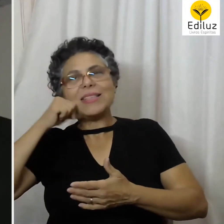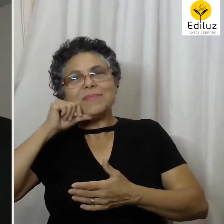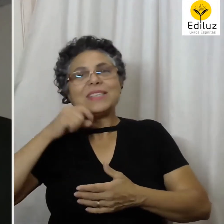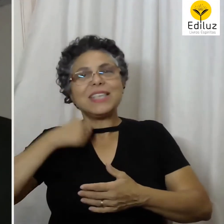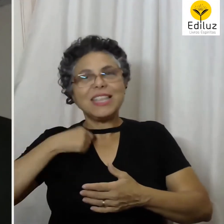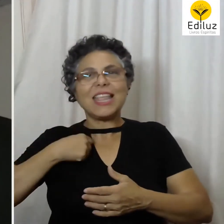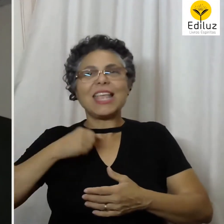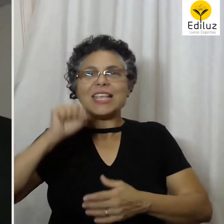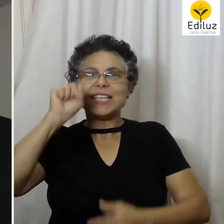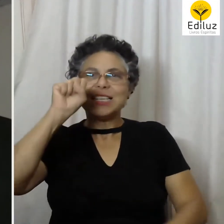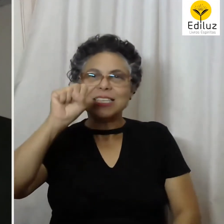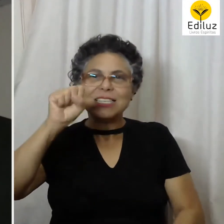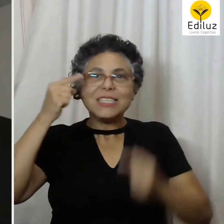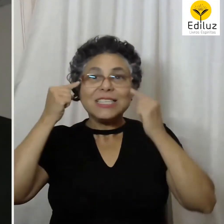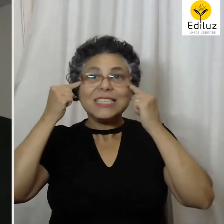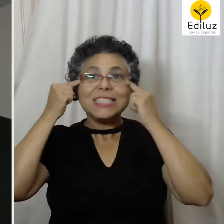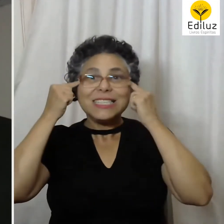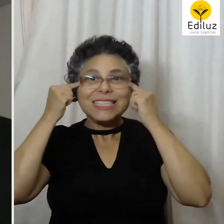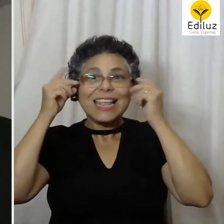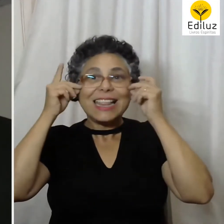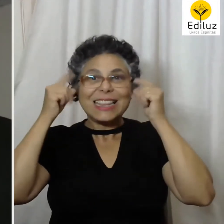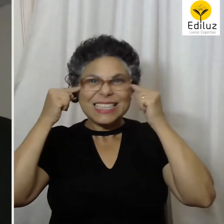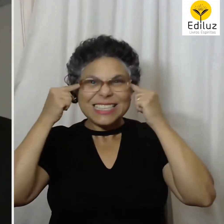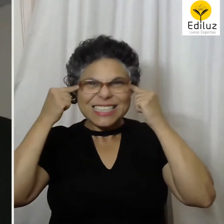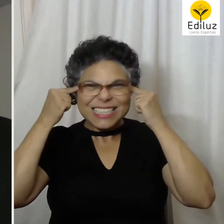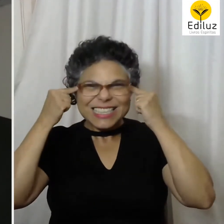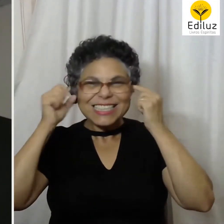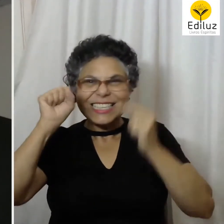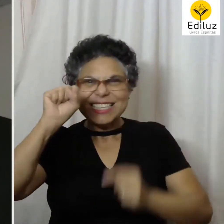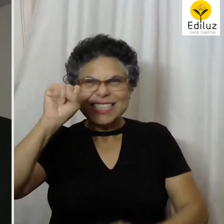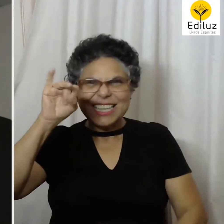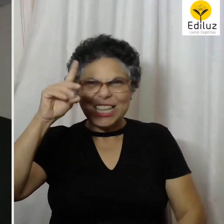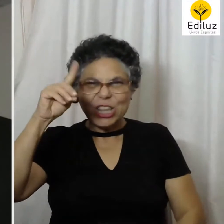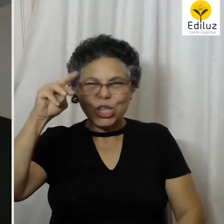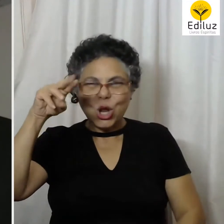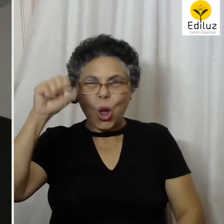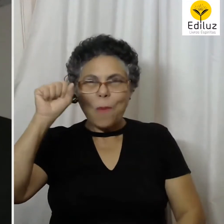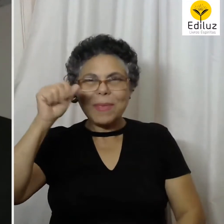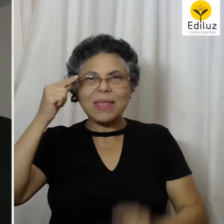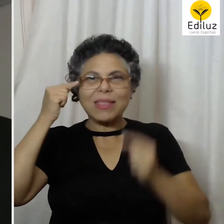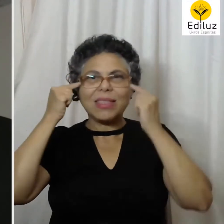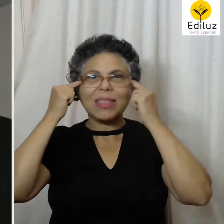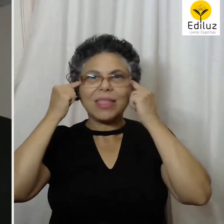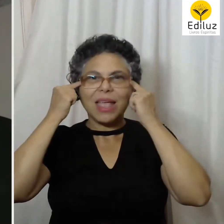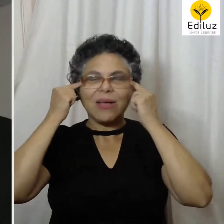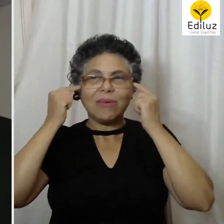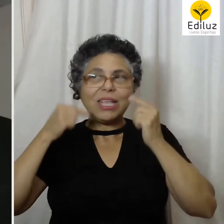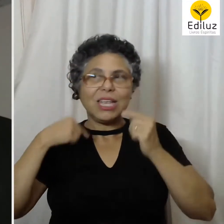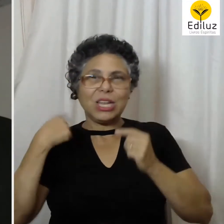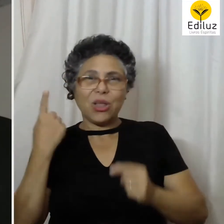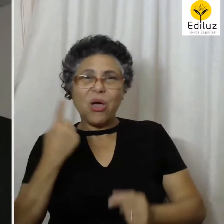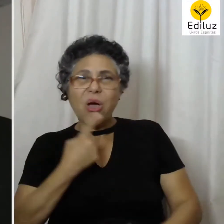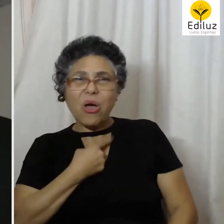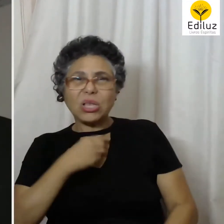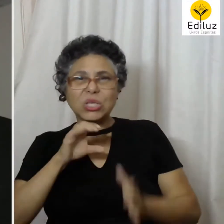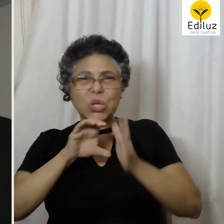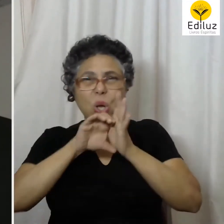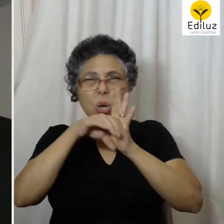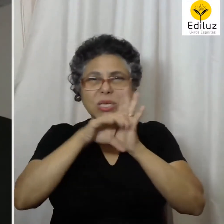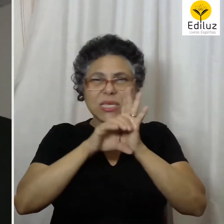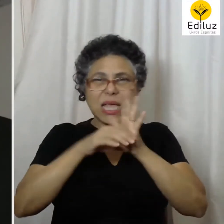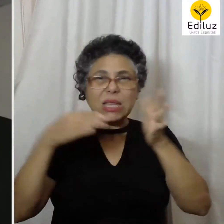Né? Eles são os mais credenciados. E nós, nesse conceito